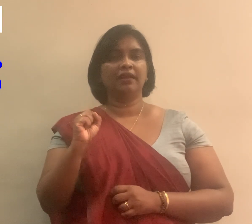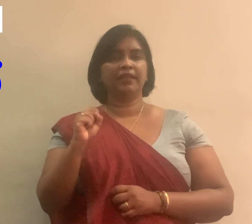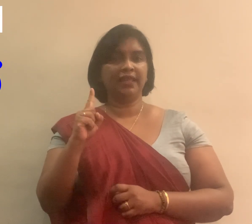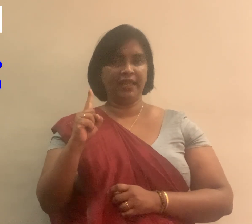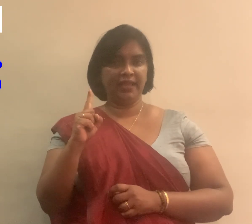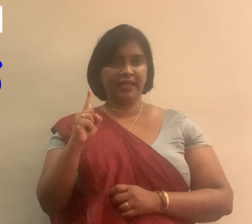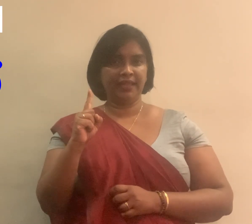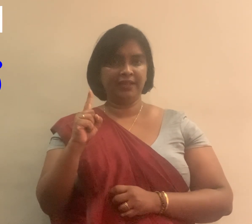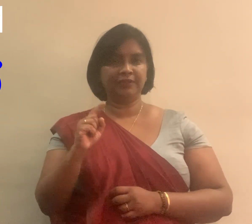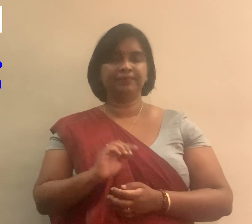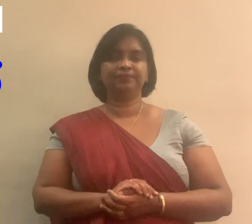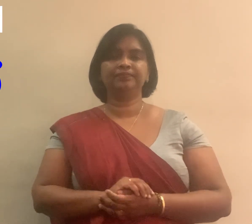K.